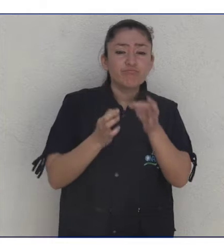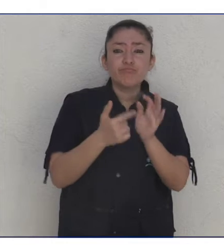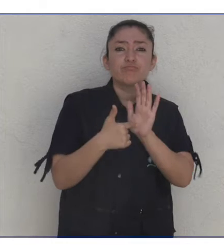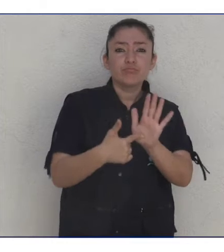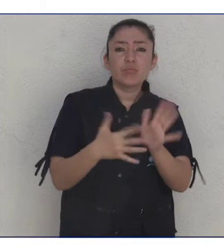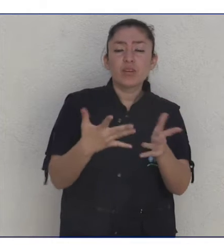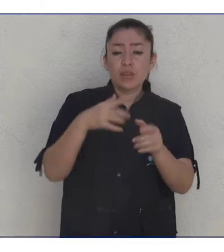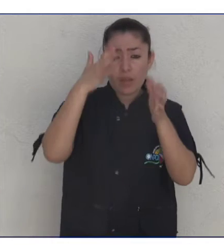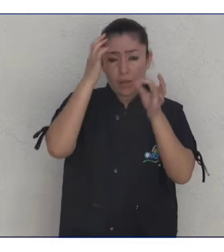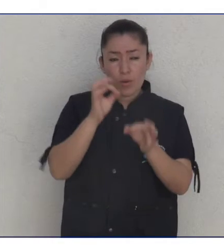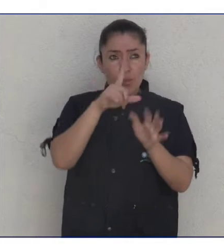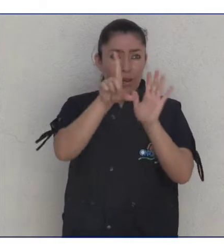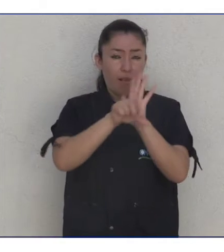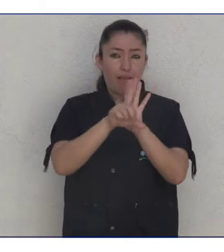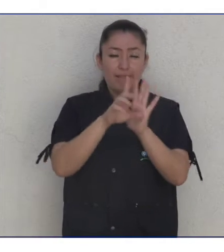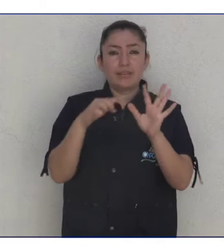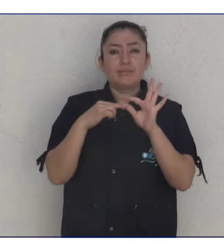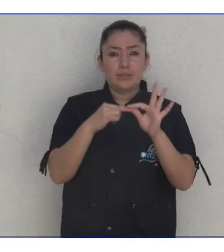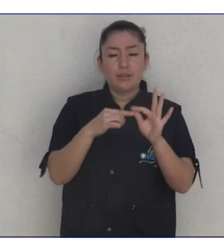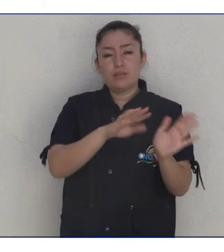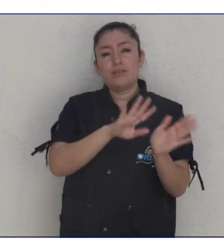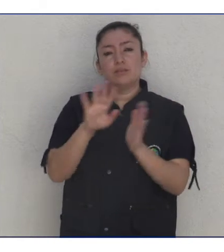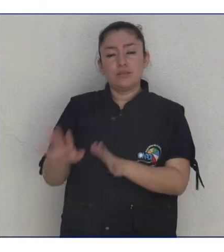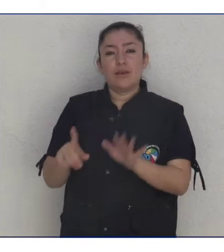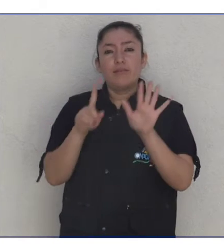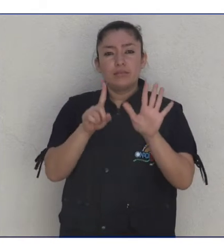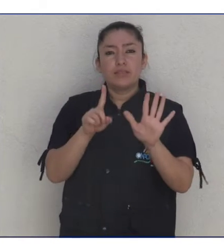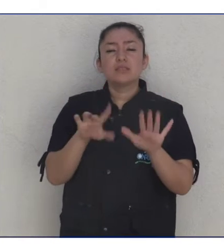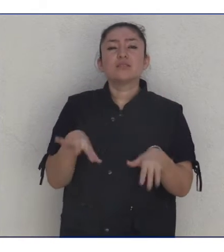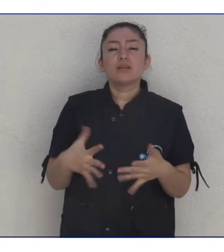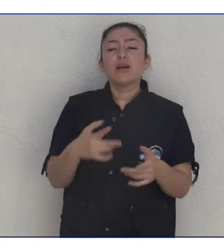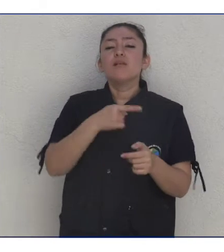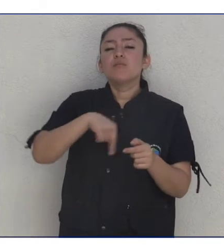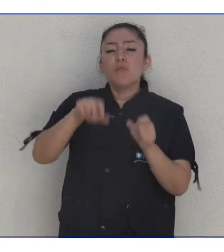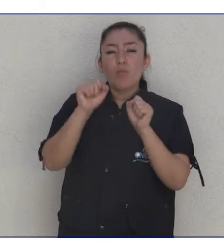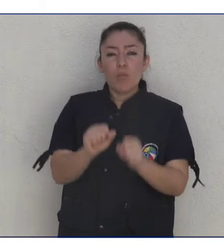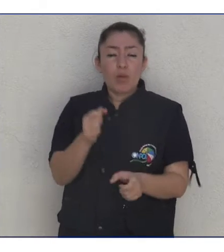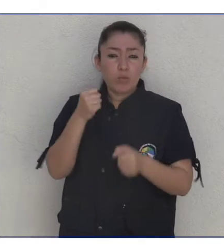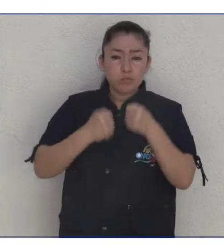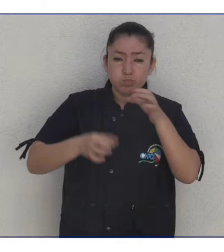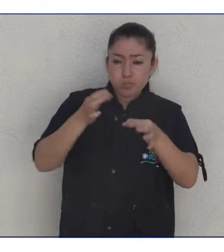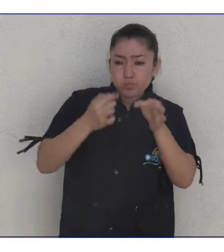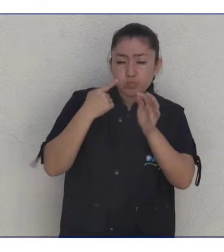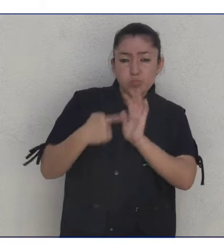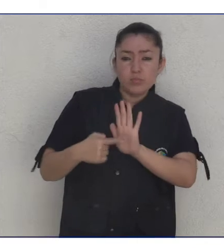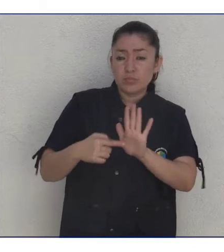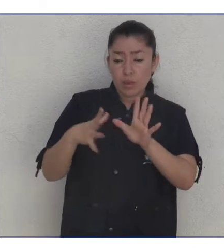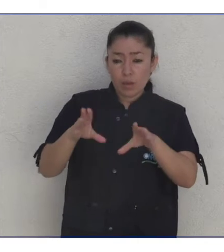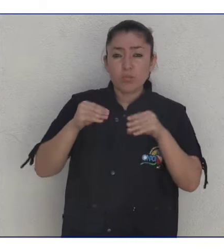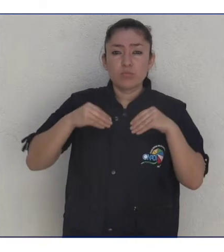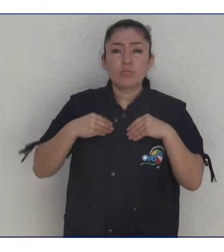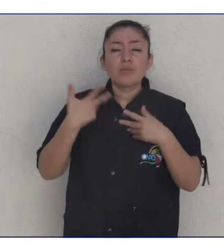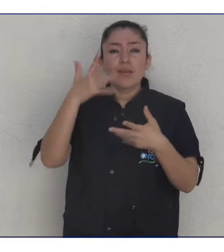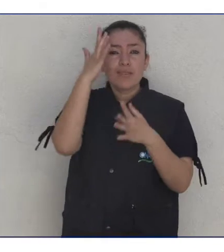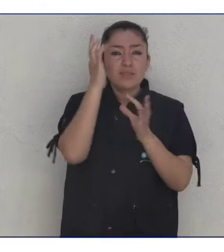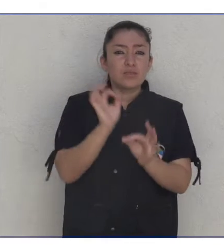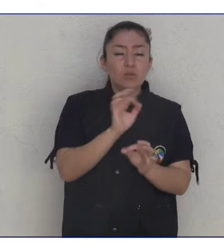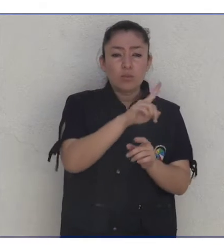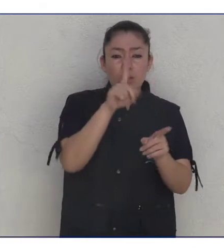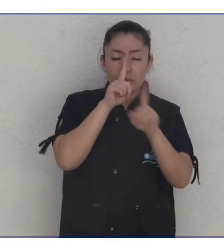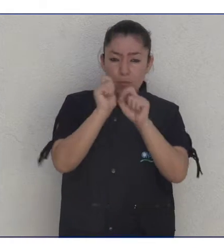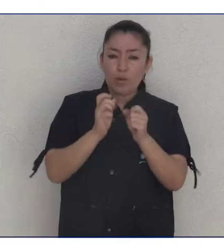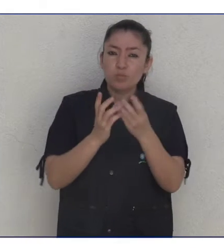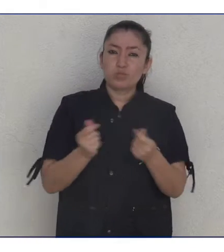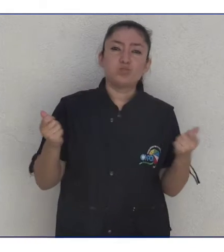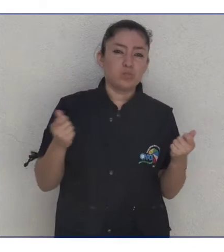ejecutoria de conformidad con las leyes especiales. 6. La información cuya difusión antes de adoptarse la medida, decisión